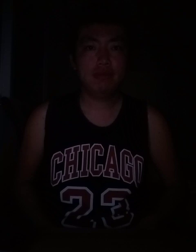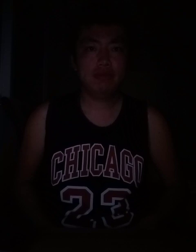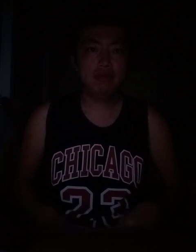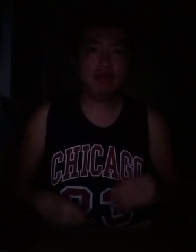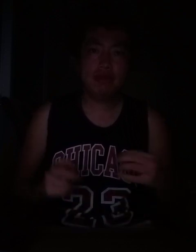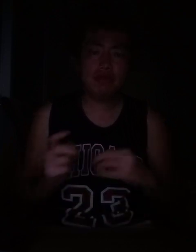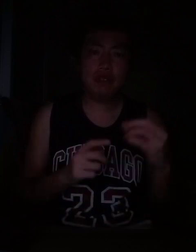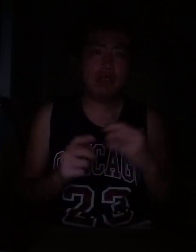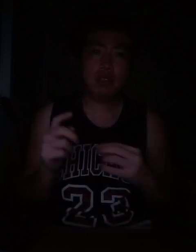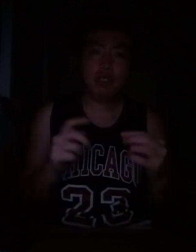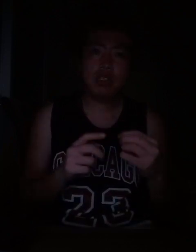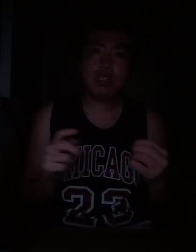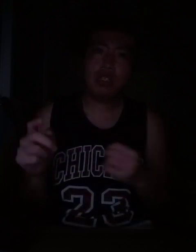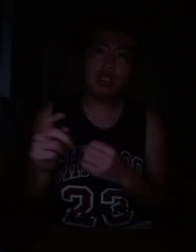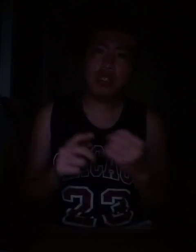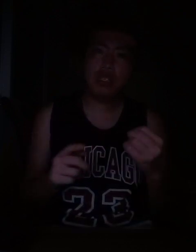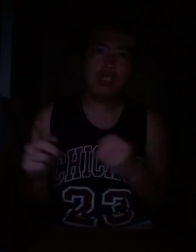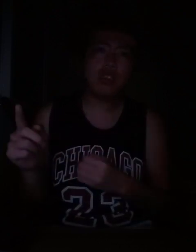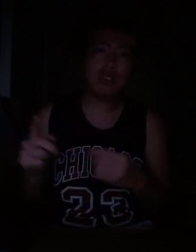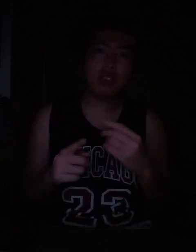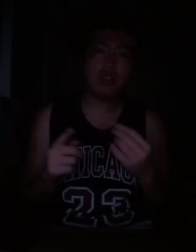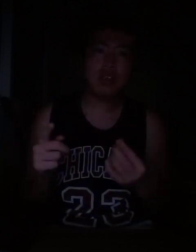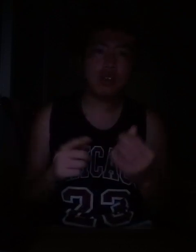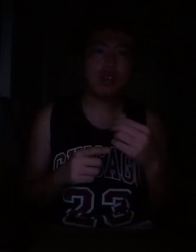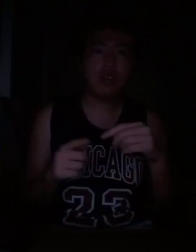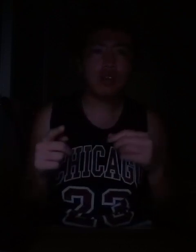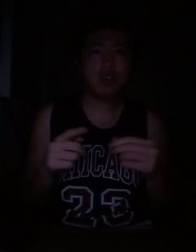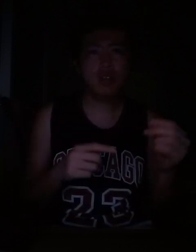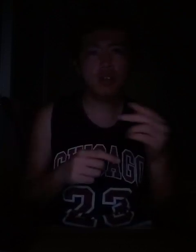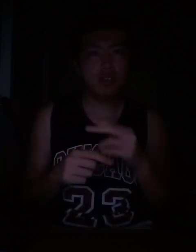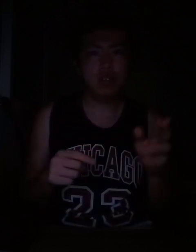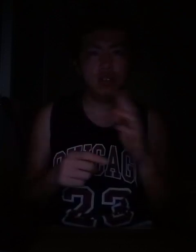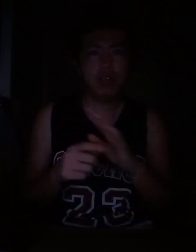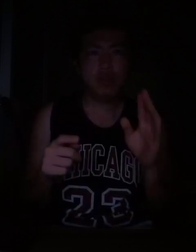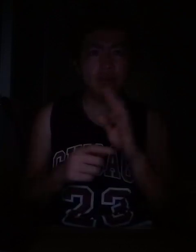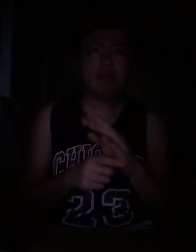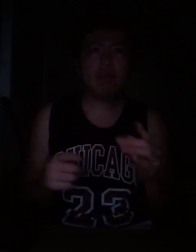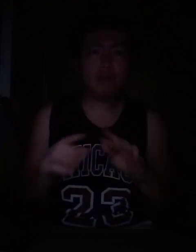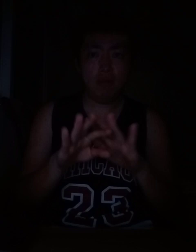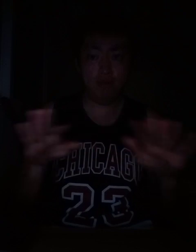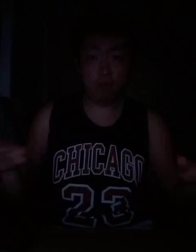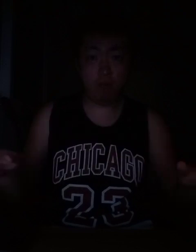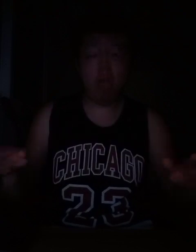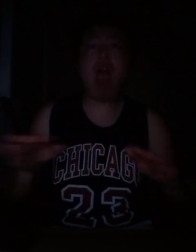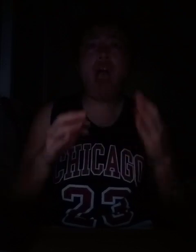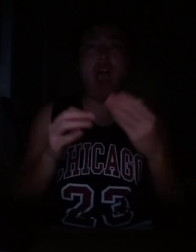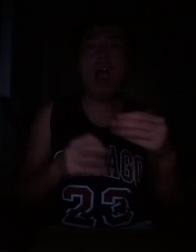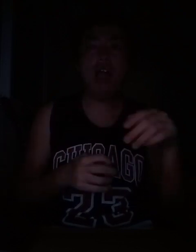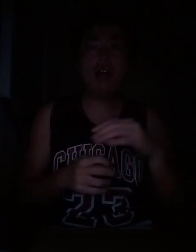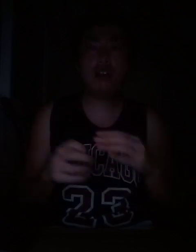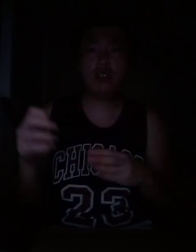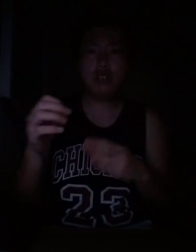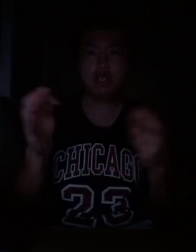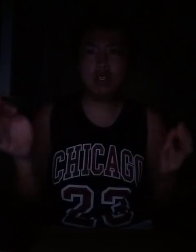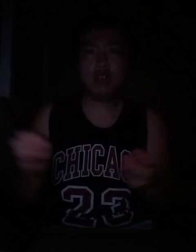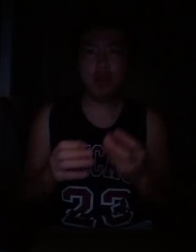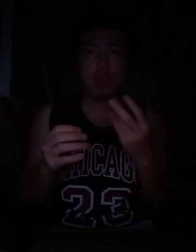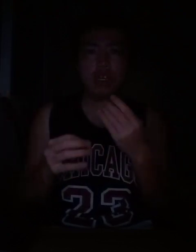상륙 지점은 통영 앞바다가 될 걸로 보이지만 이번 태풍은 위험 반경이 워낙 넓어서 사실상 남해안 전체가 초긴장 상태로